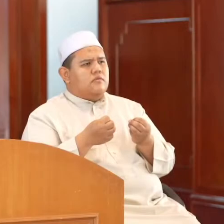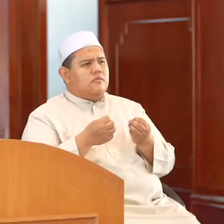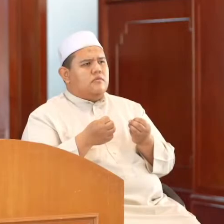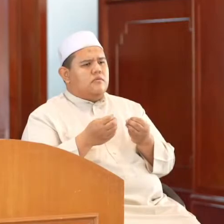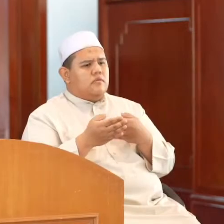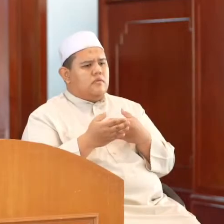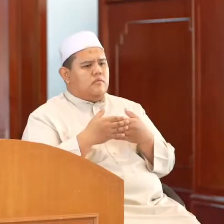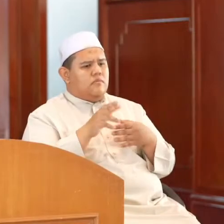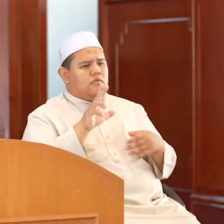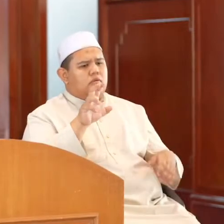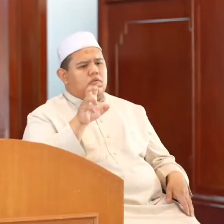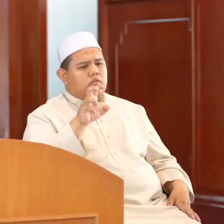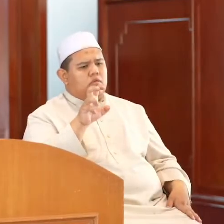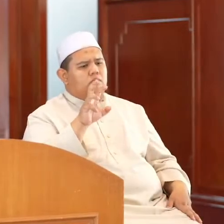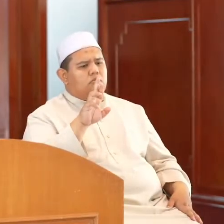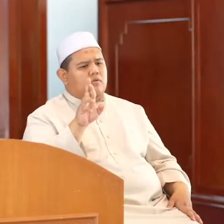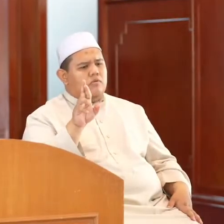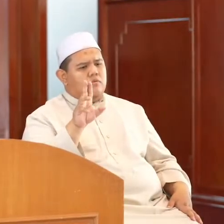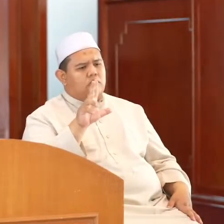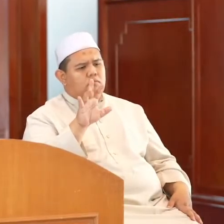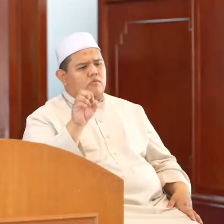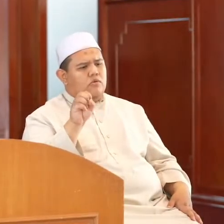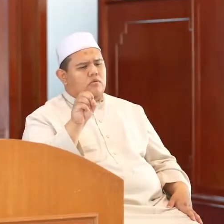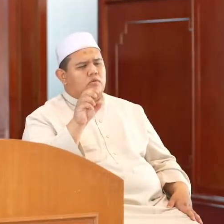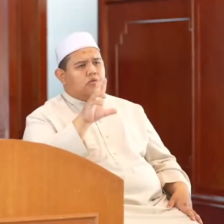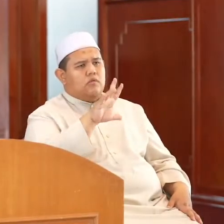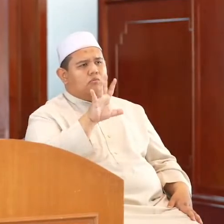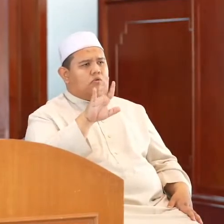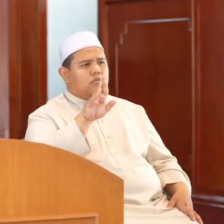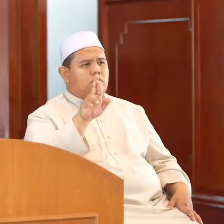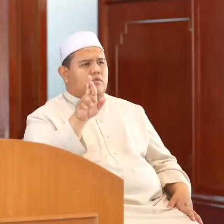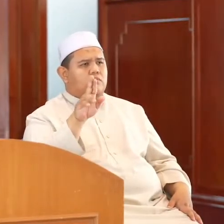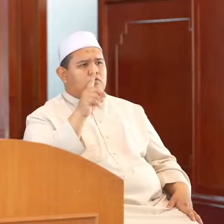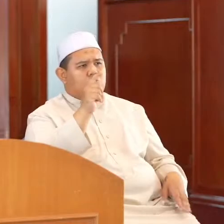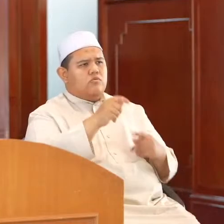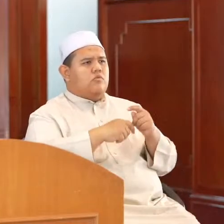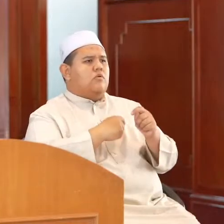dekat 30, mungkin 35,000 setahun.